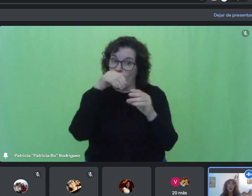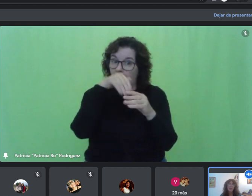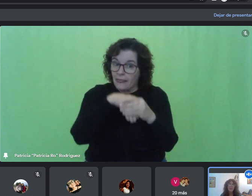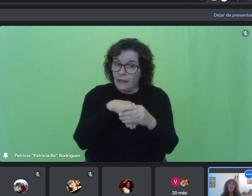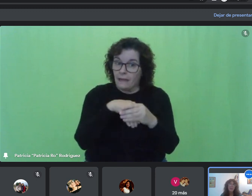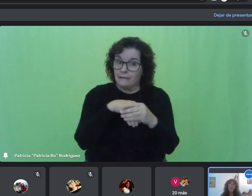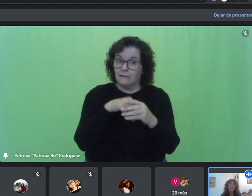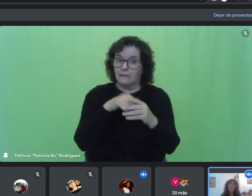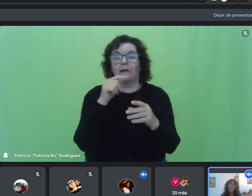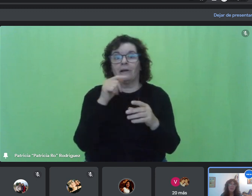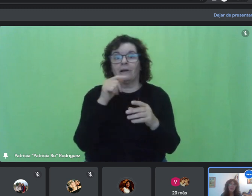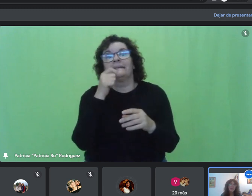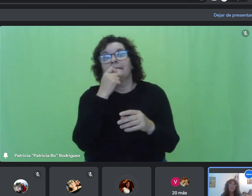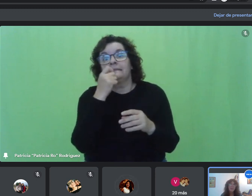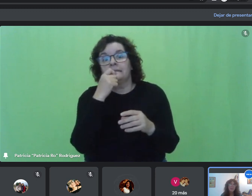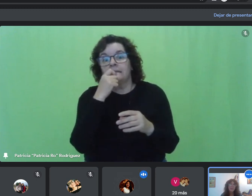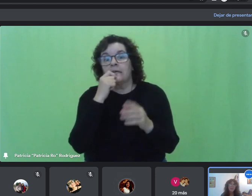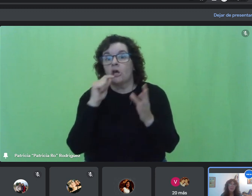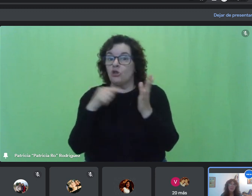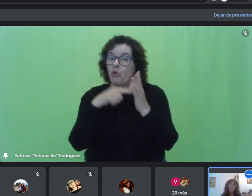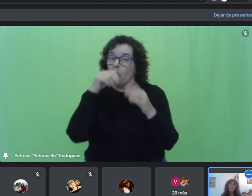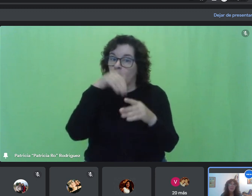lectura.